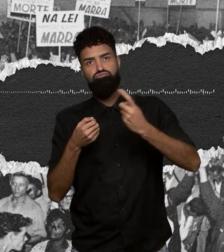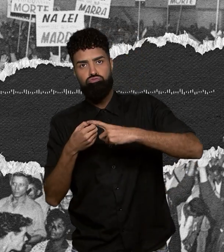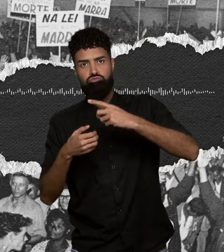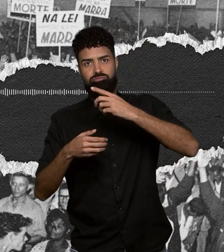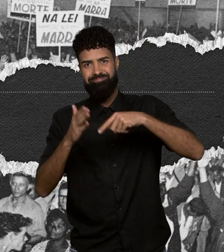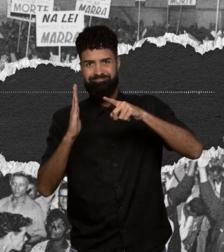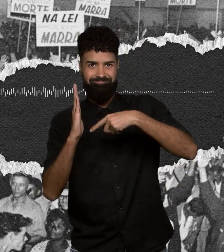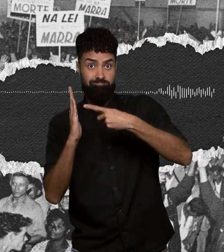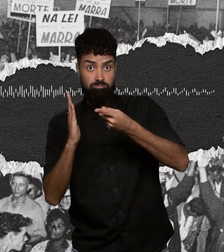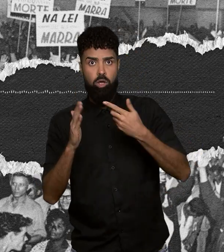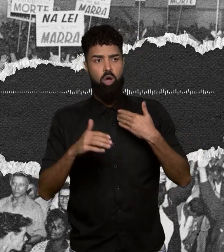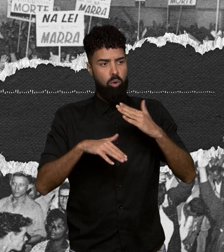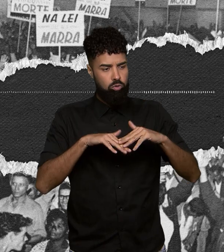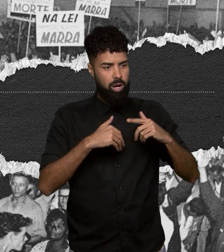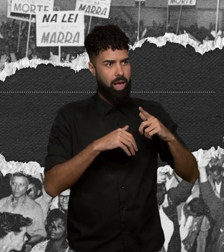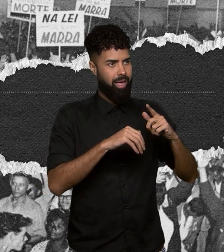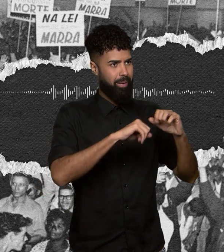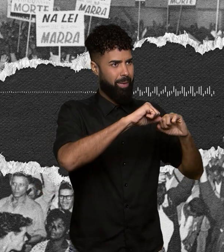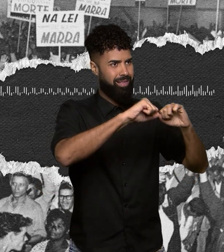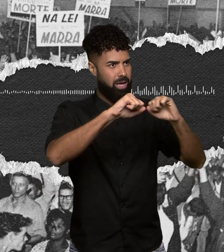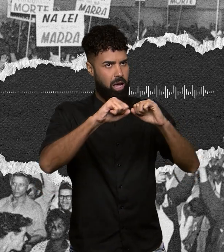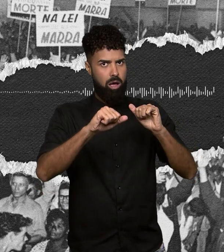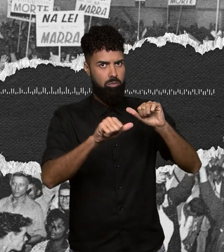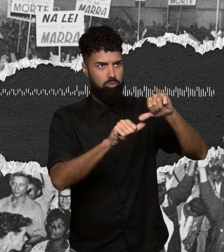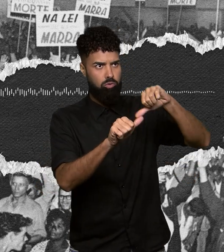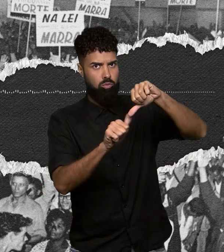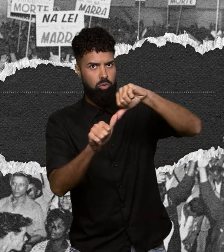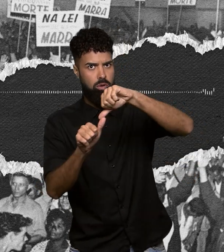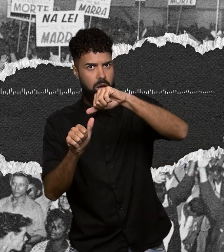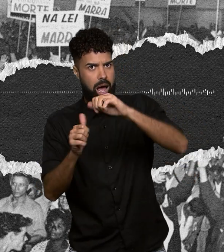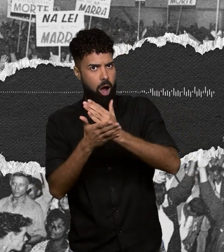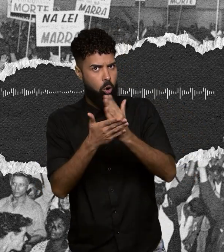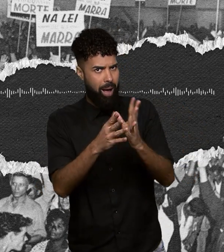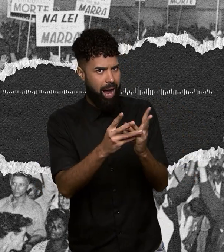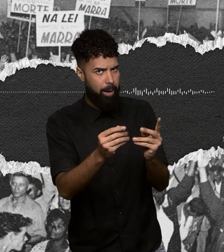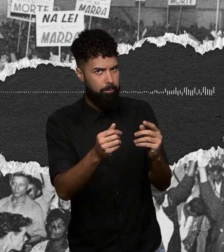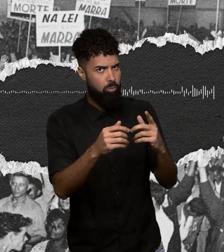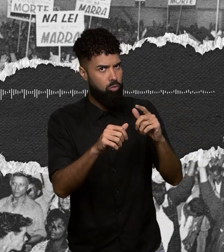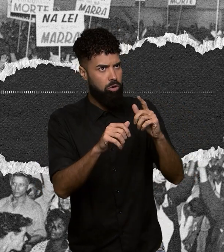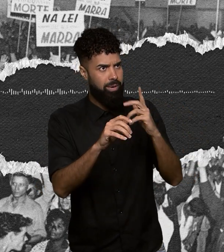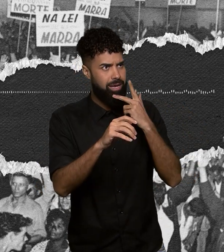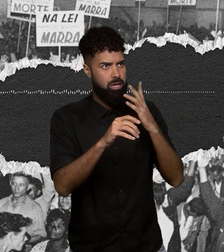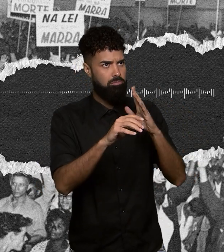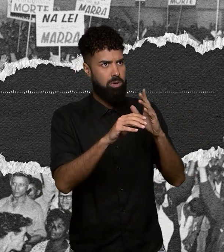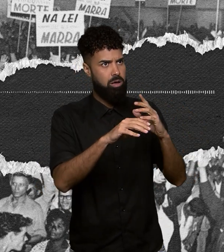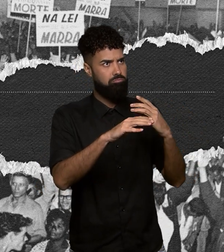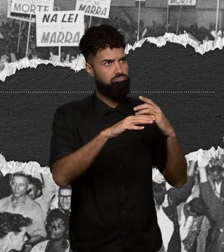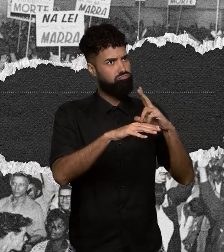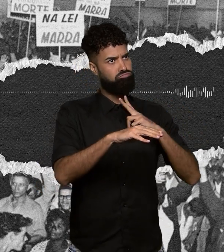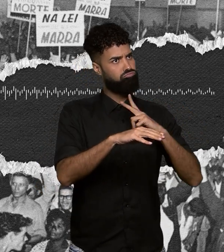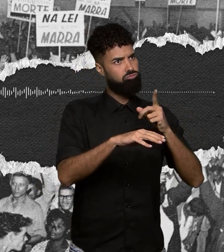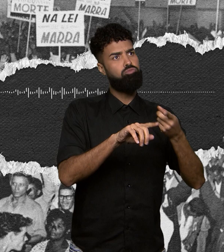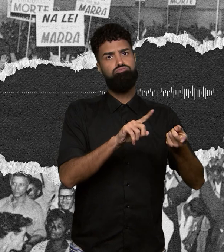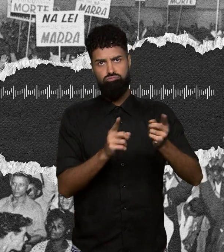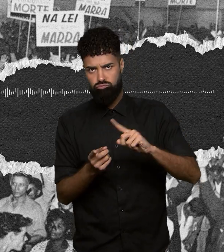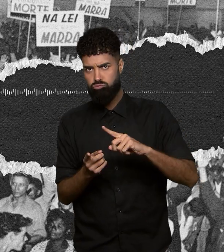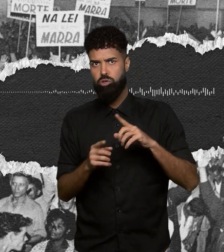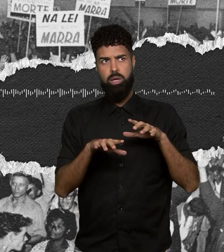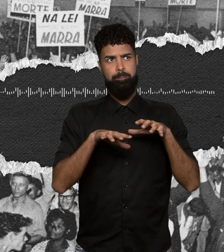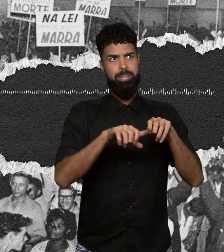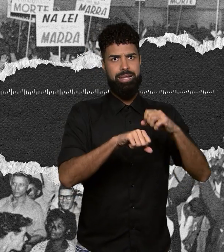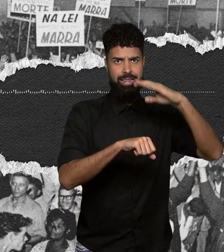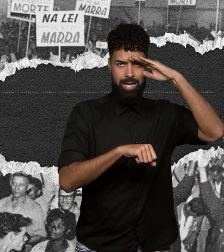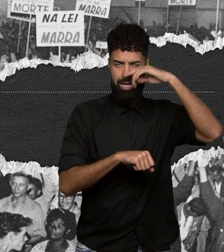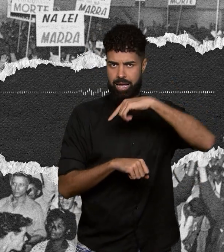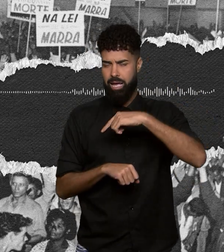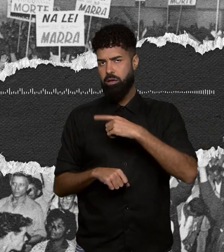dessas refinarias foi bem diferente algumas acabaram mesmo sendo incorporadas a Petrobrás pelos militares como a Capuava